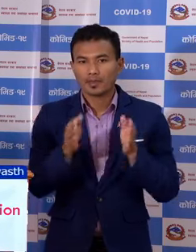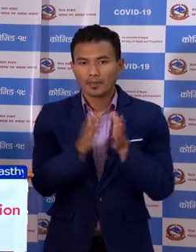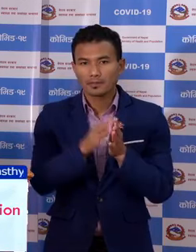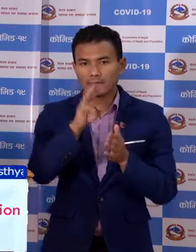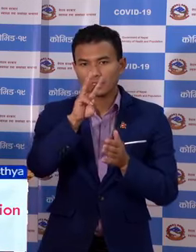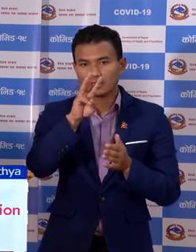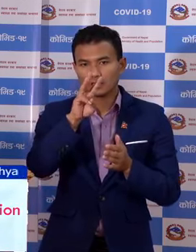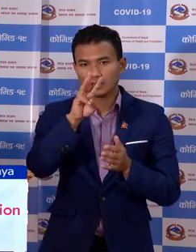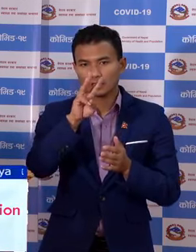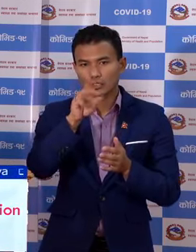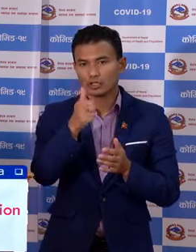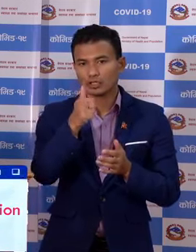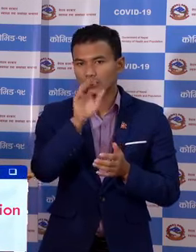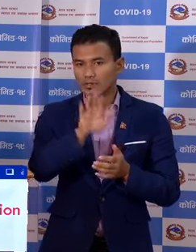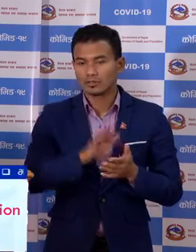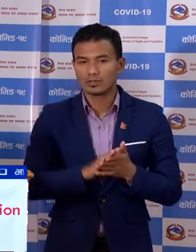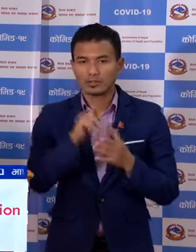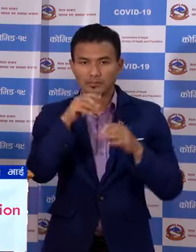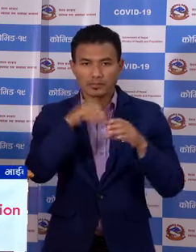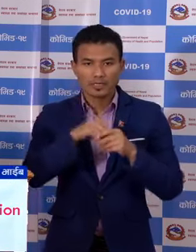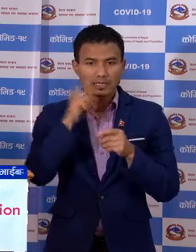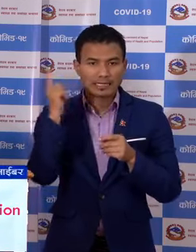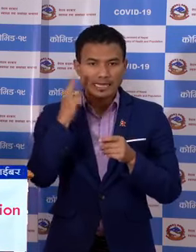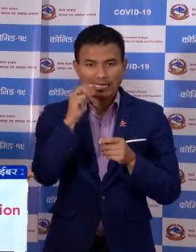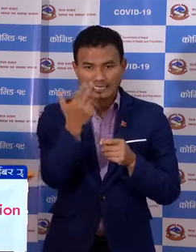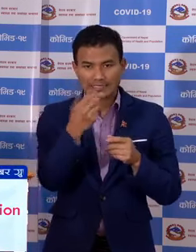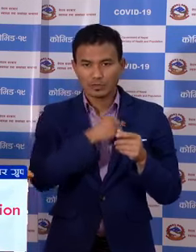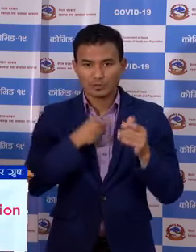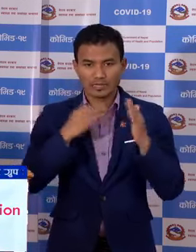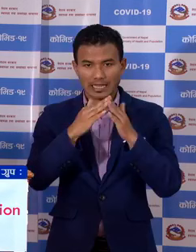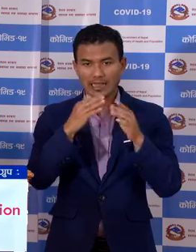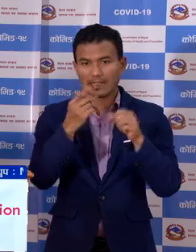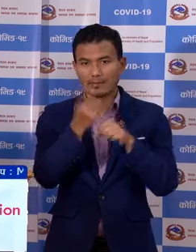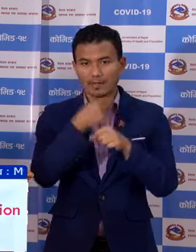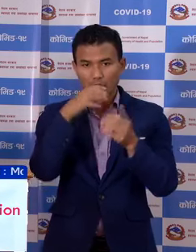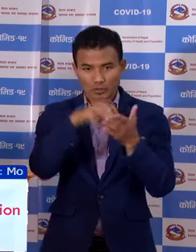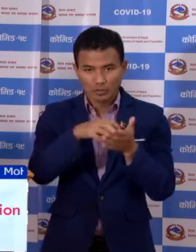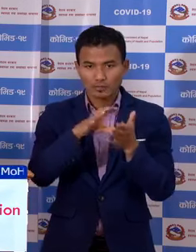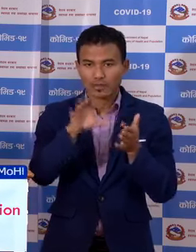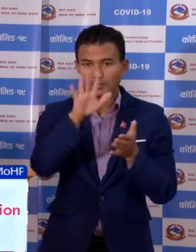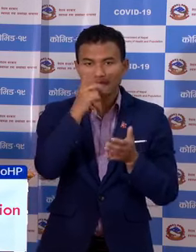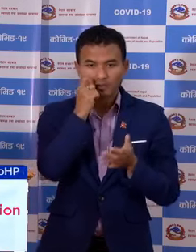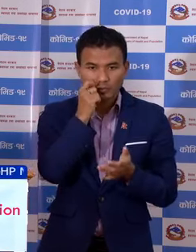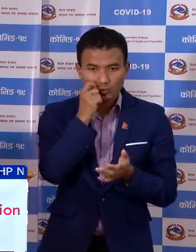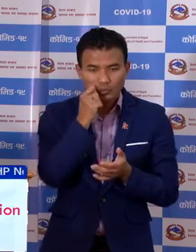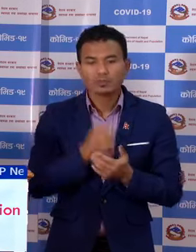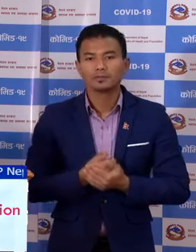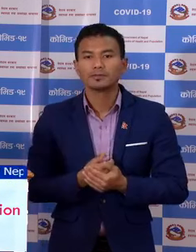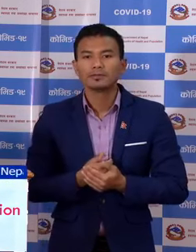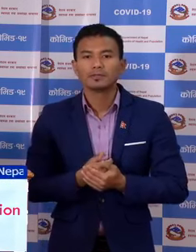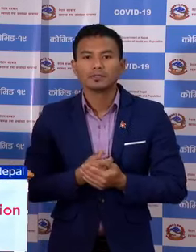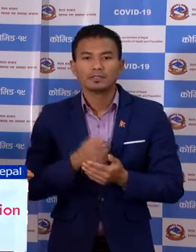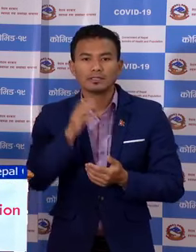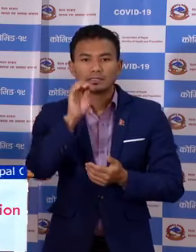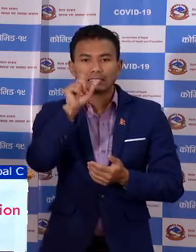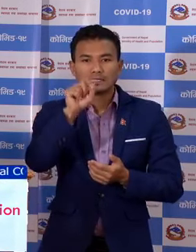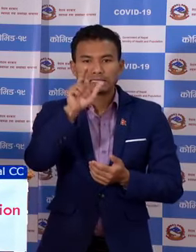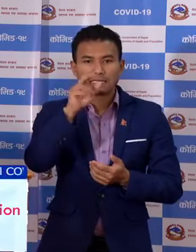जम्मा 36 छ। त्यसमध्ये नारायणी अस्पताल बिरगञ्ज पर्साबाट 5 पुरुष, साई